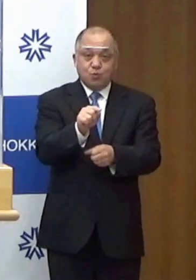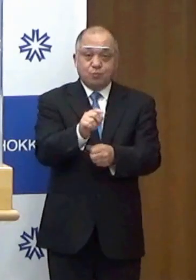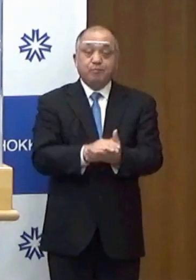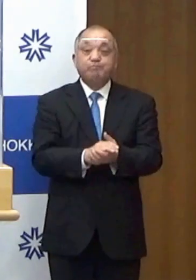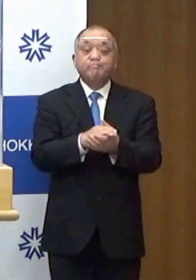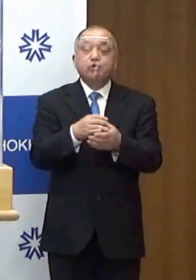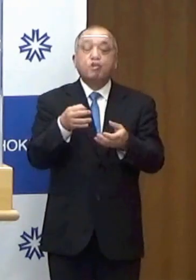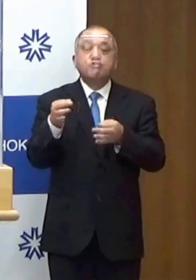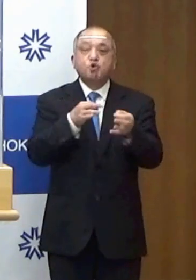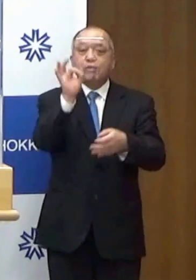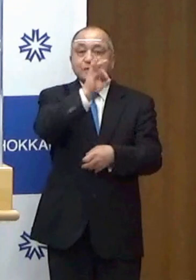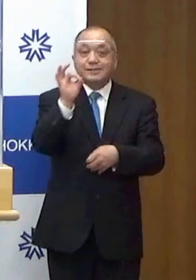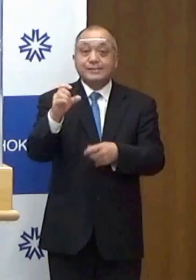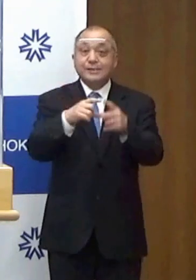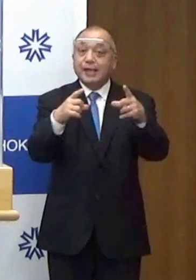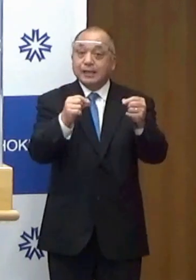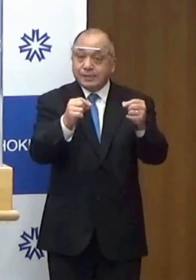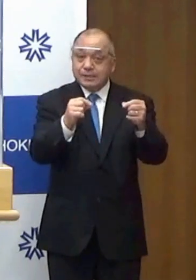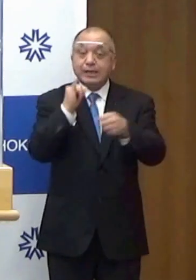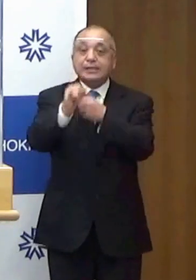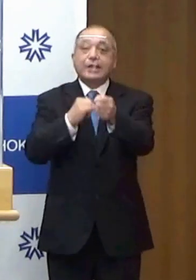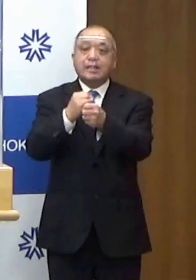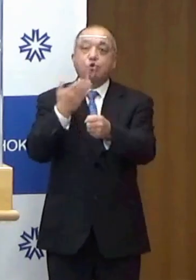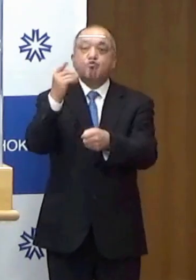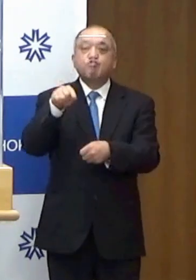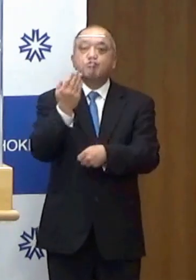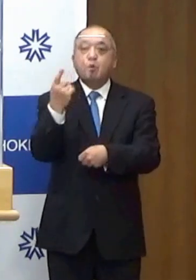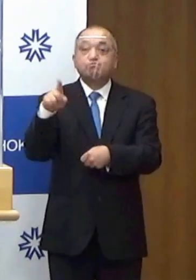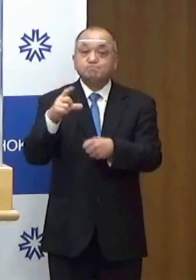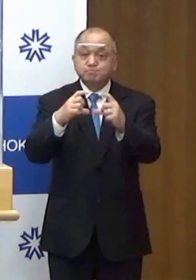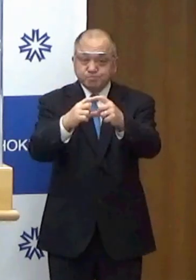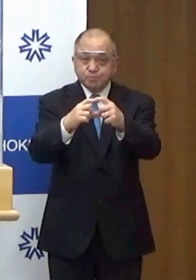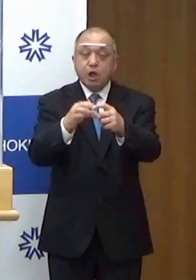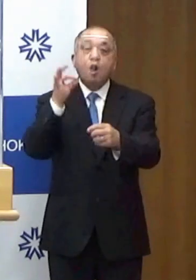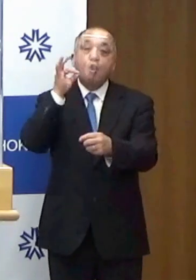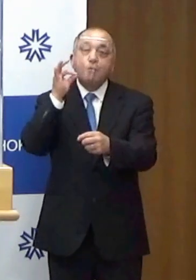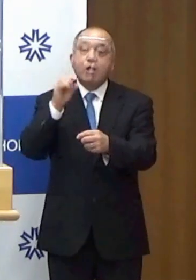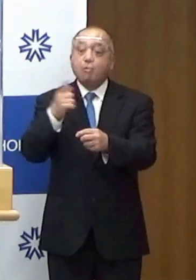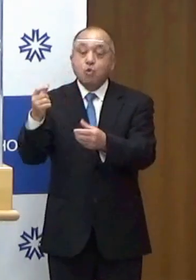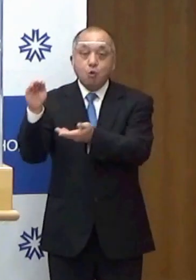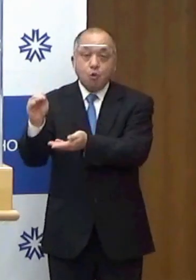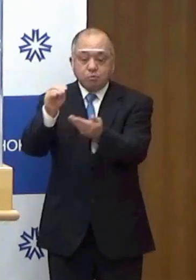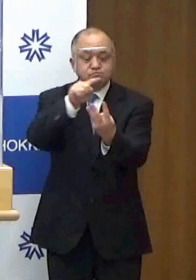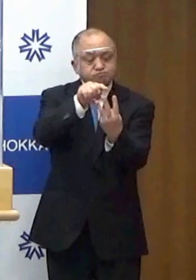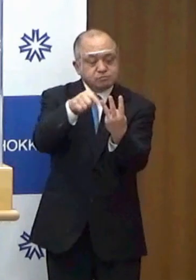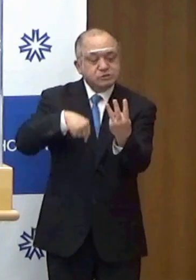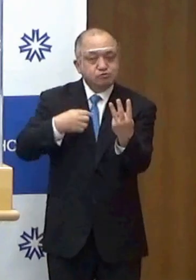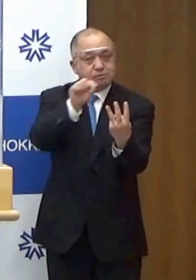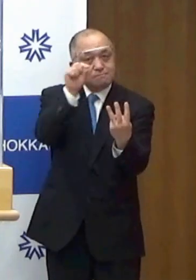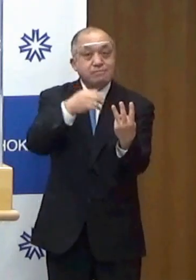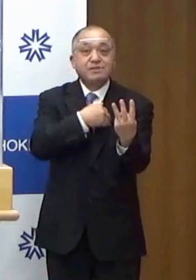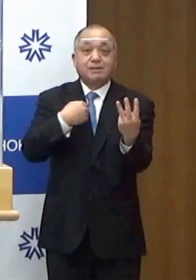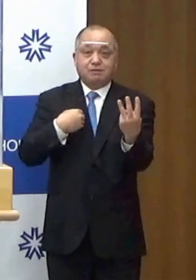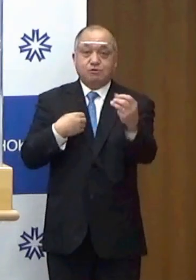この商品券に加えまして電子クーポンまたはお米の現物を選択できることとし、